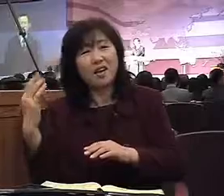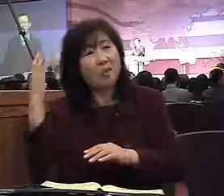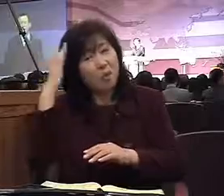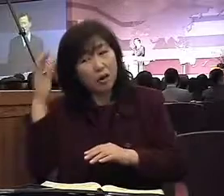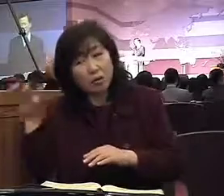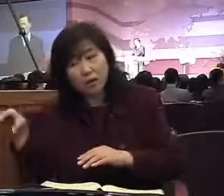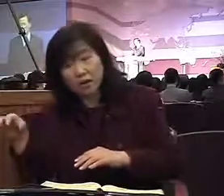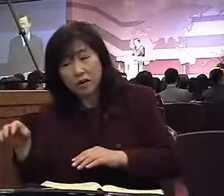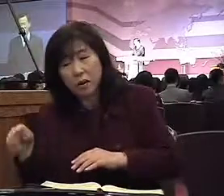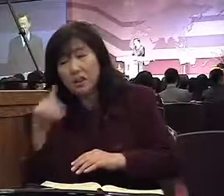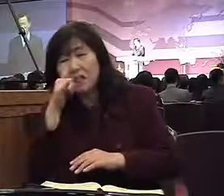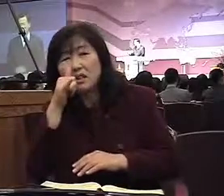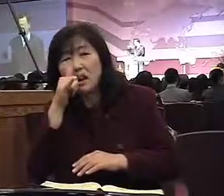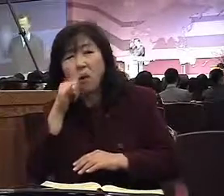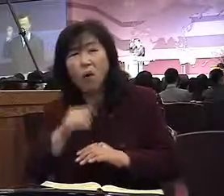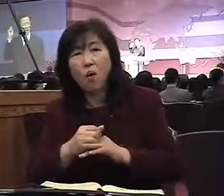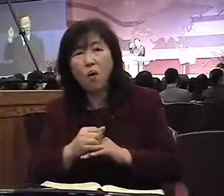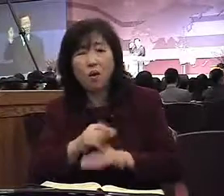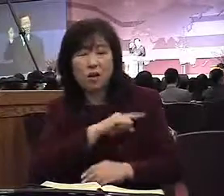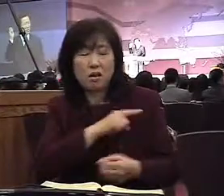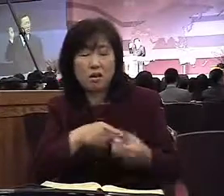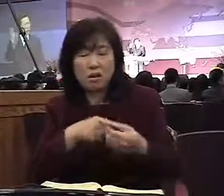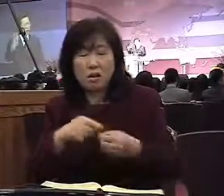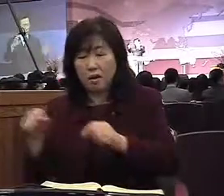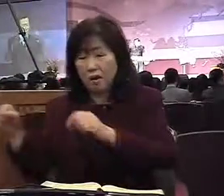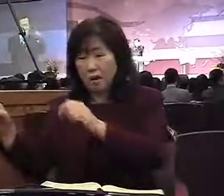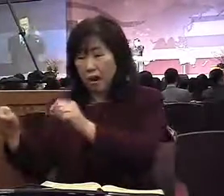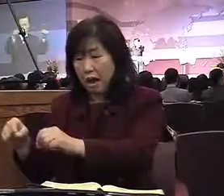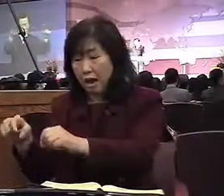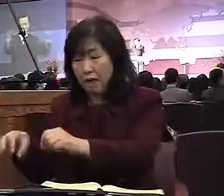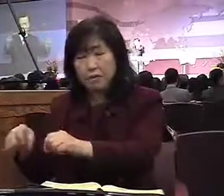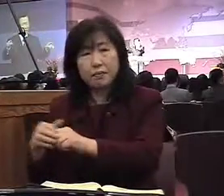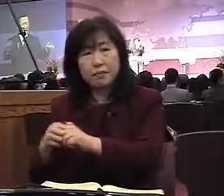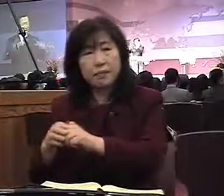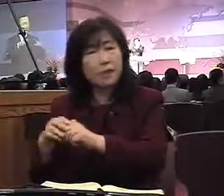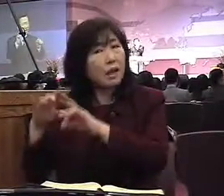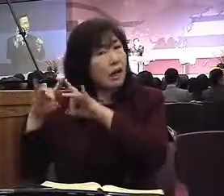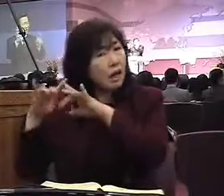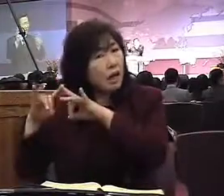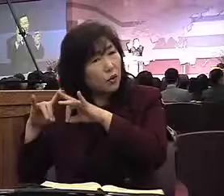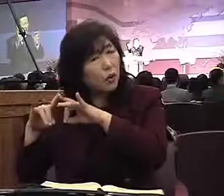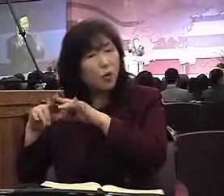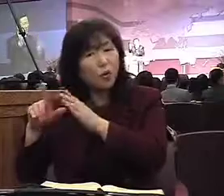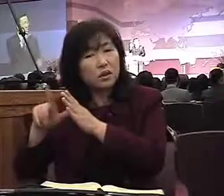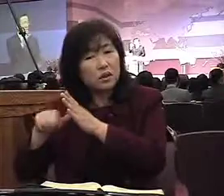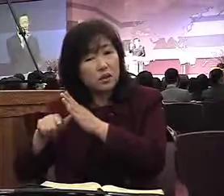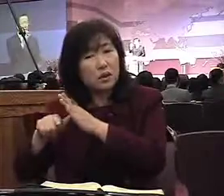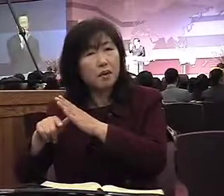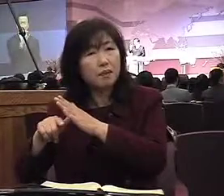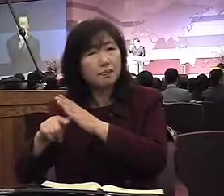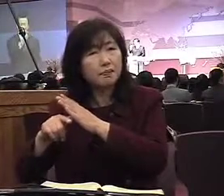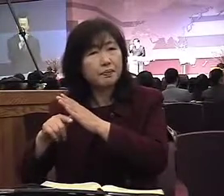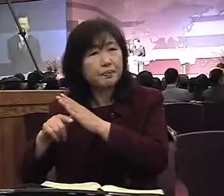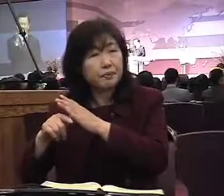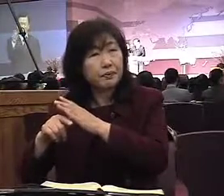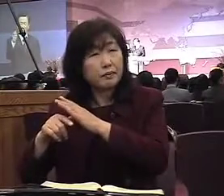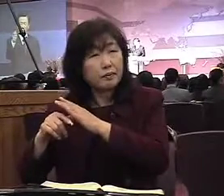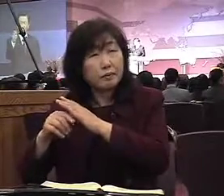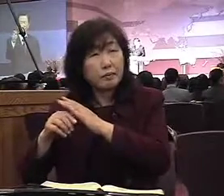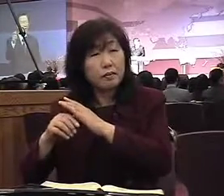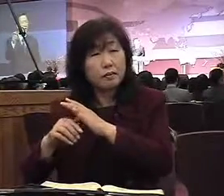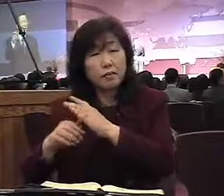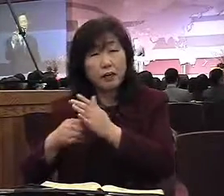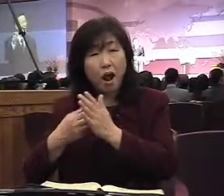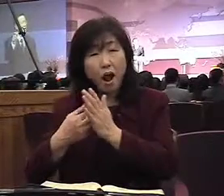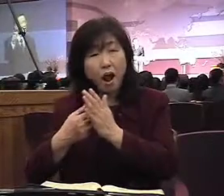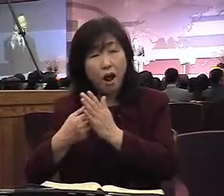머릿맡에 있는 줄 누가 알았어요. 제일 가까이다가 만들어 놓는다고 이 라디오라든지 이렇게 시간 이렇게 알람 장치하는 그런 게 있잖아요.